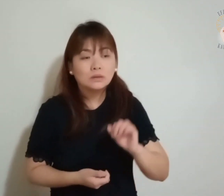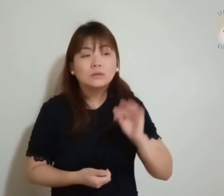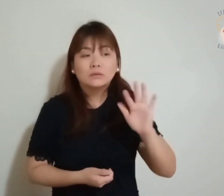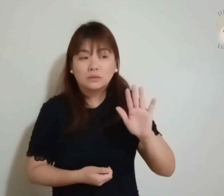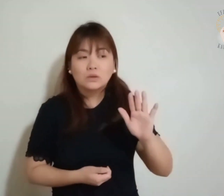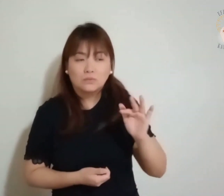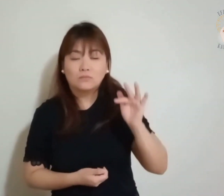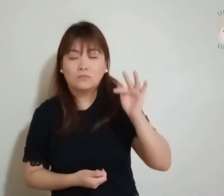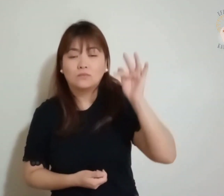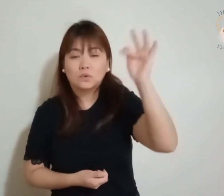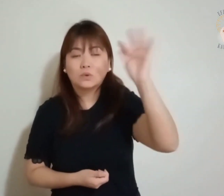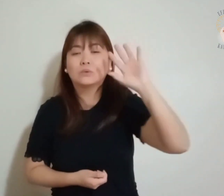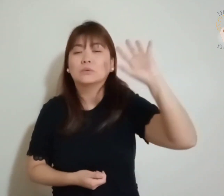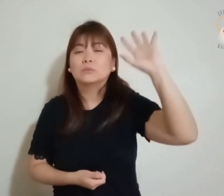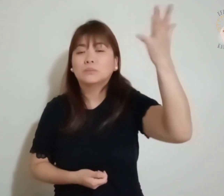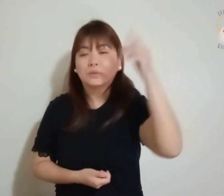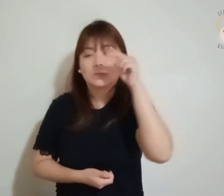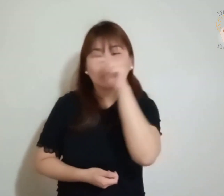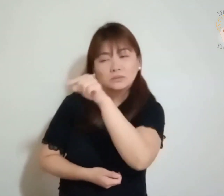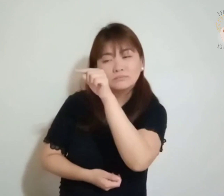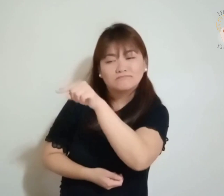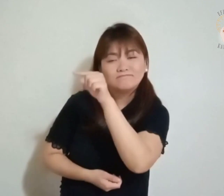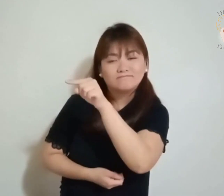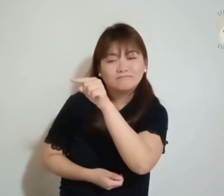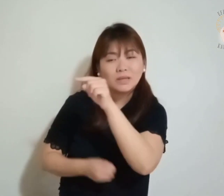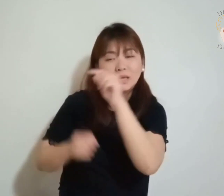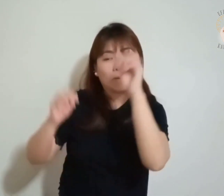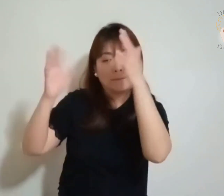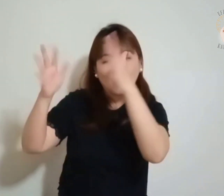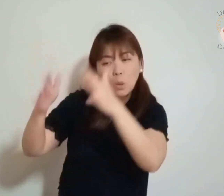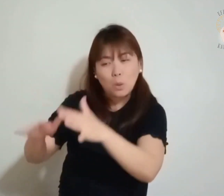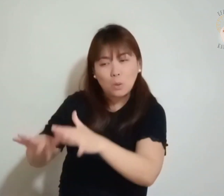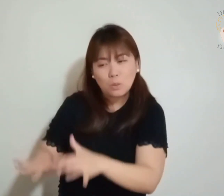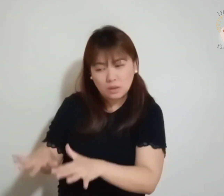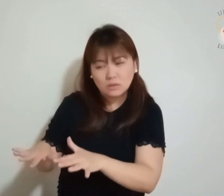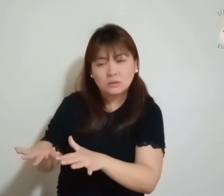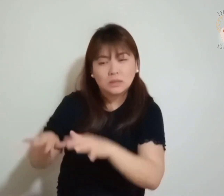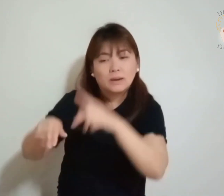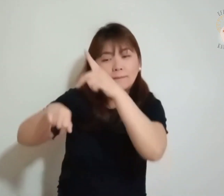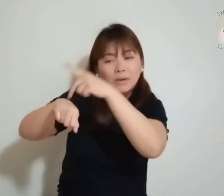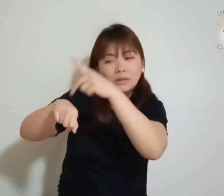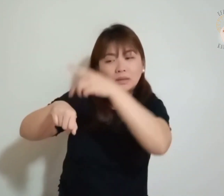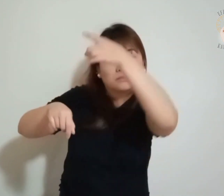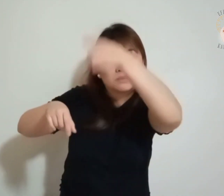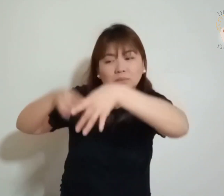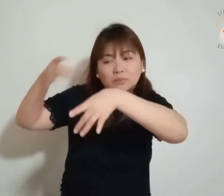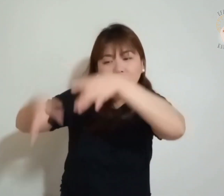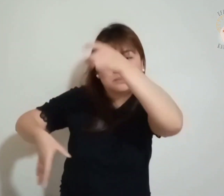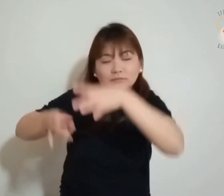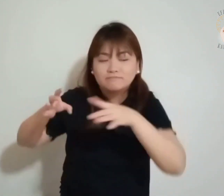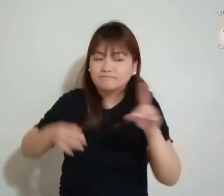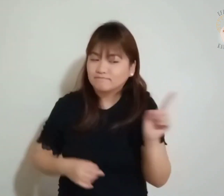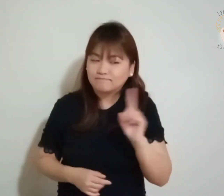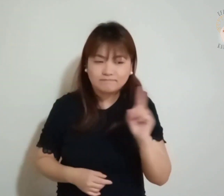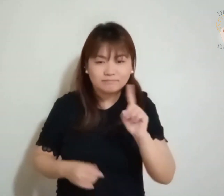Dias virão em que não ficará pedra sobre pedra